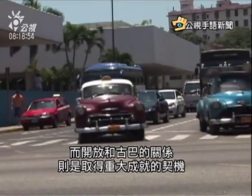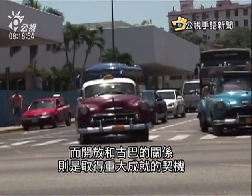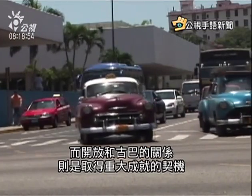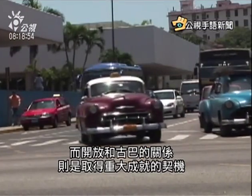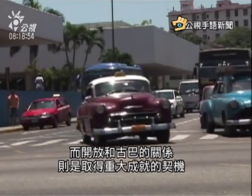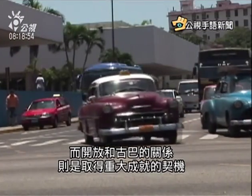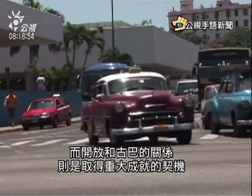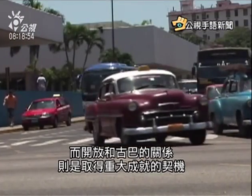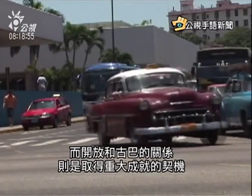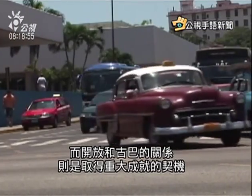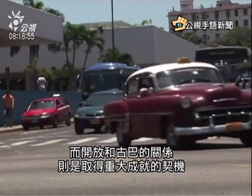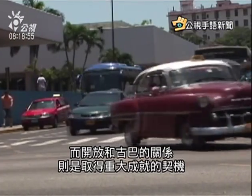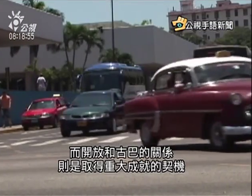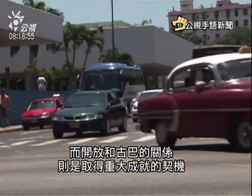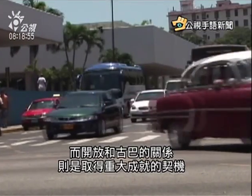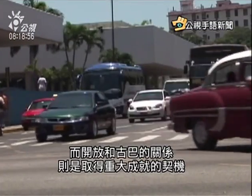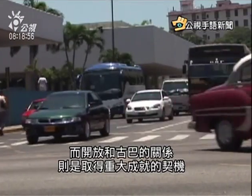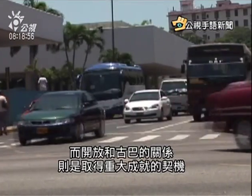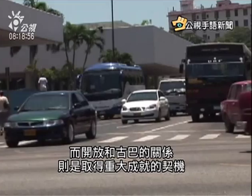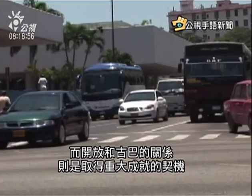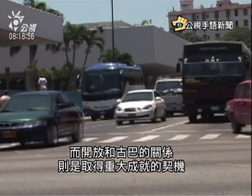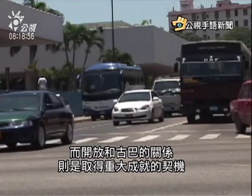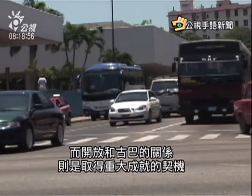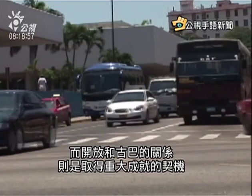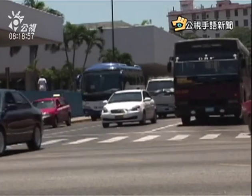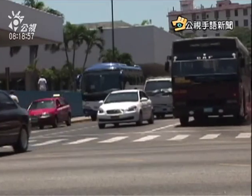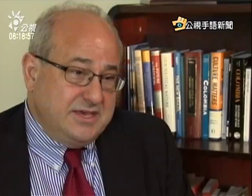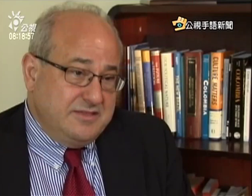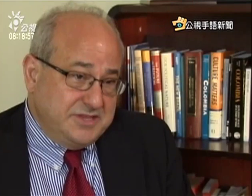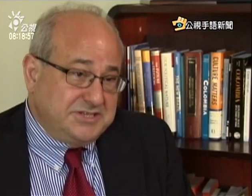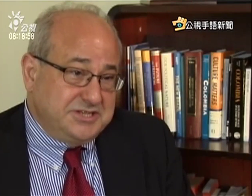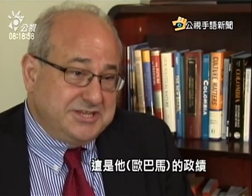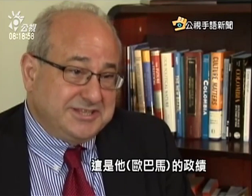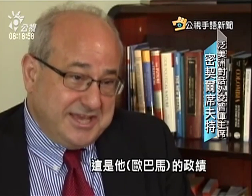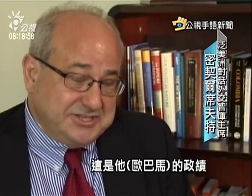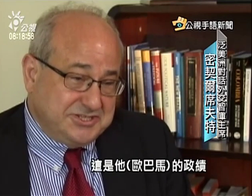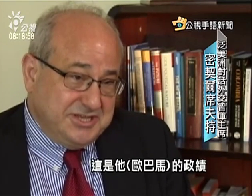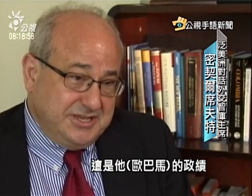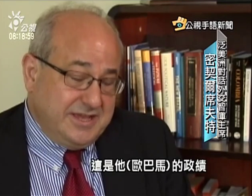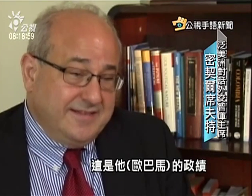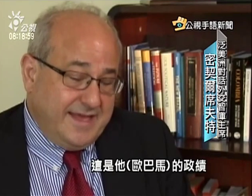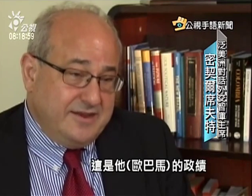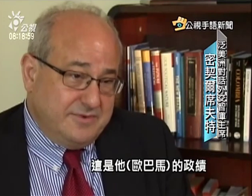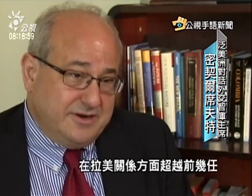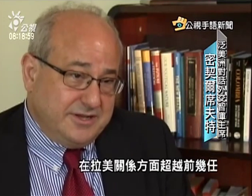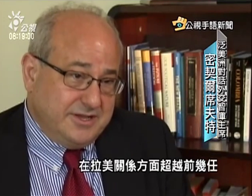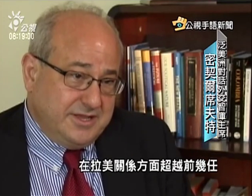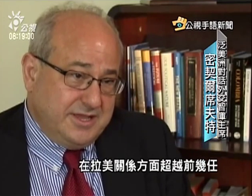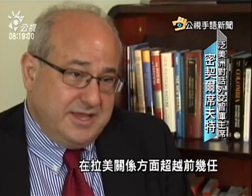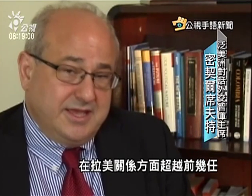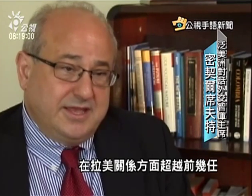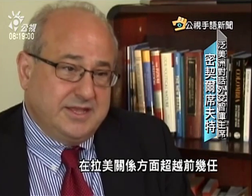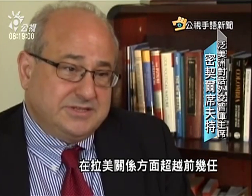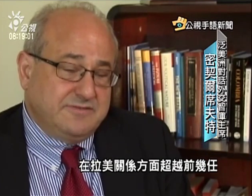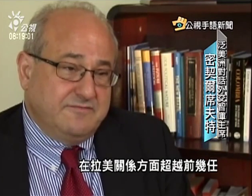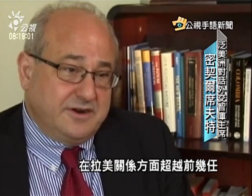系，则是取得重大成就的契机。 This is his legacy in Latin America, and it's a